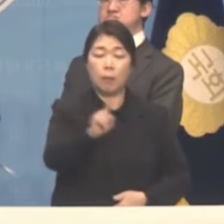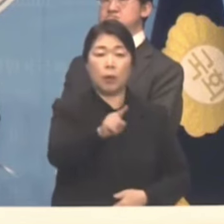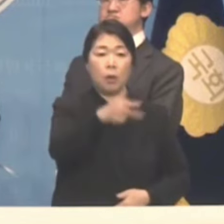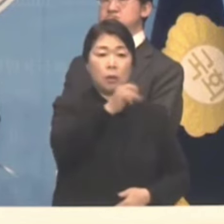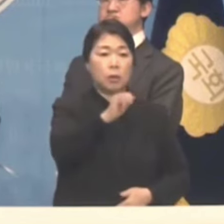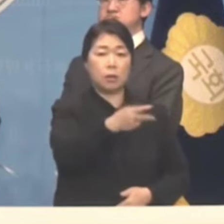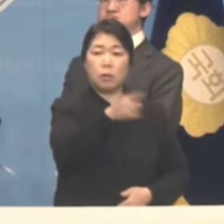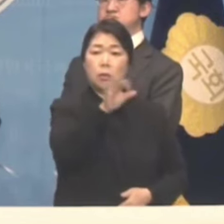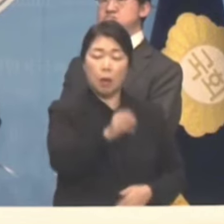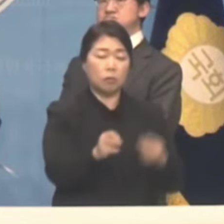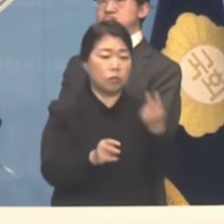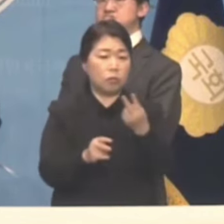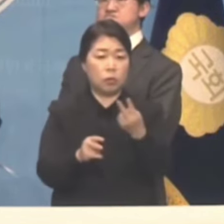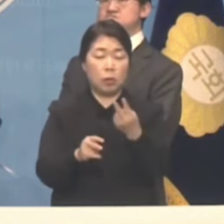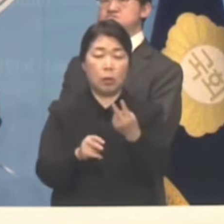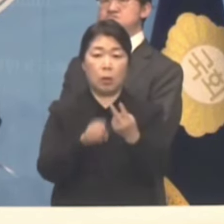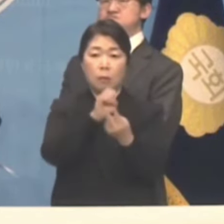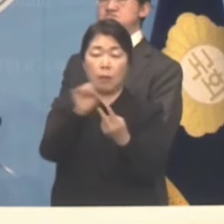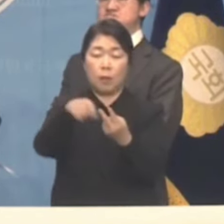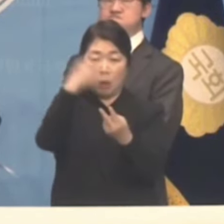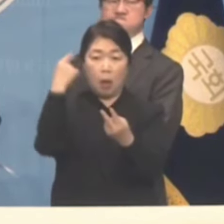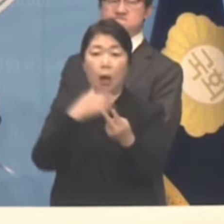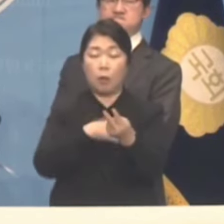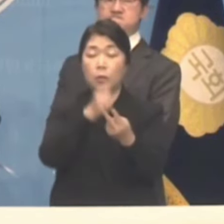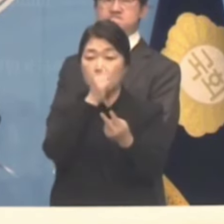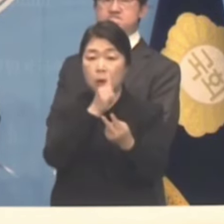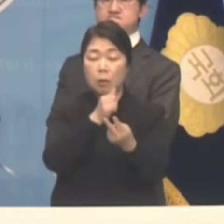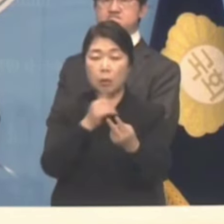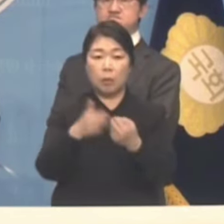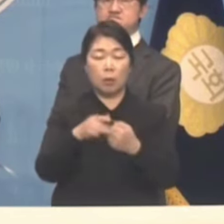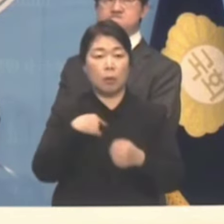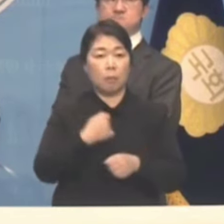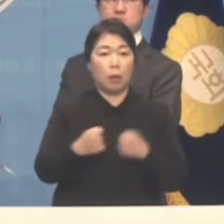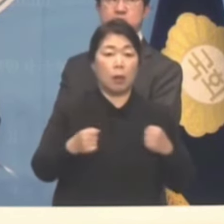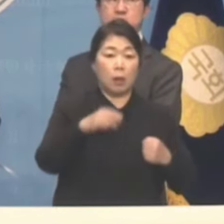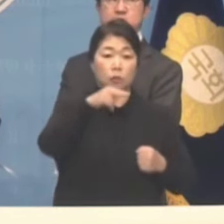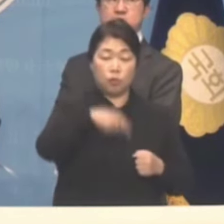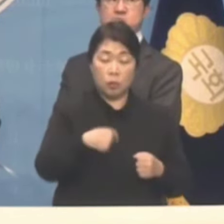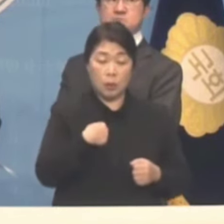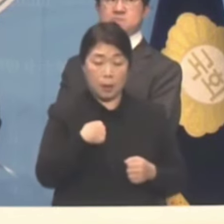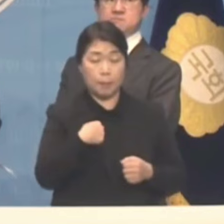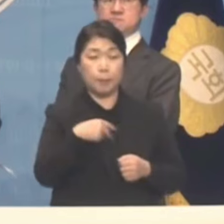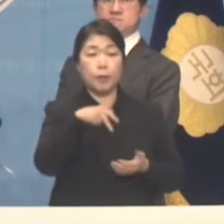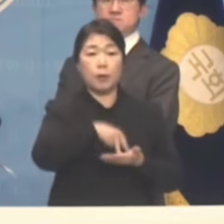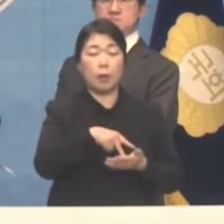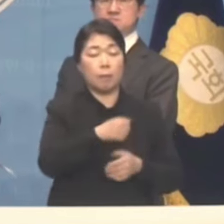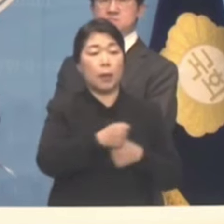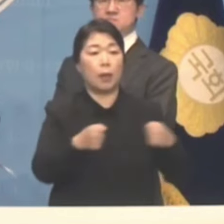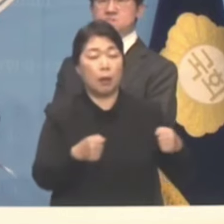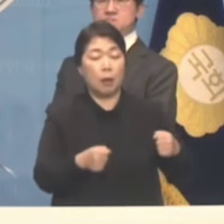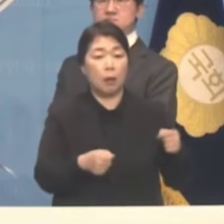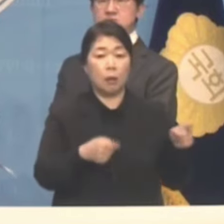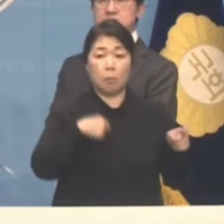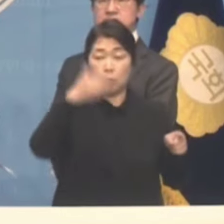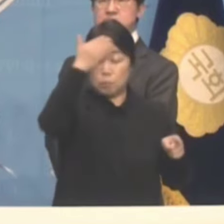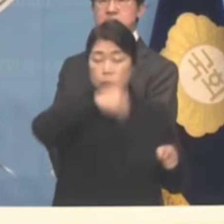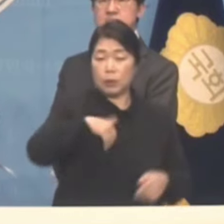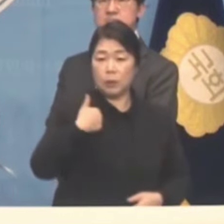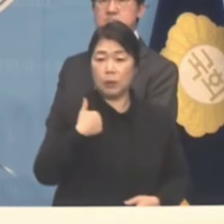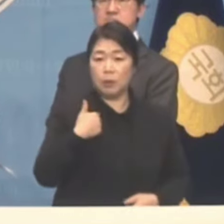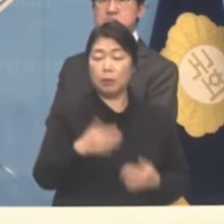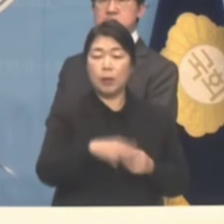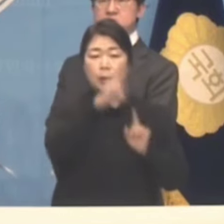그러면서 좀 당황해 했습니다 제가 나와 가지고 정진상이 이재명 테 이야기했던 내용들을 이야기를